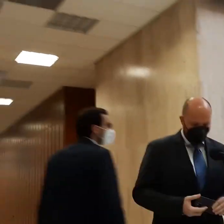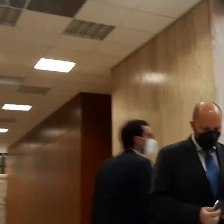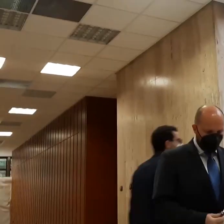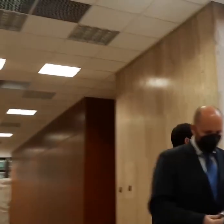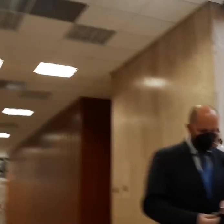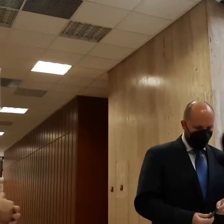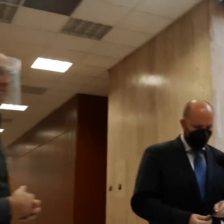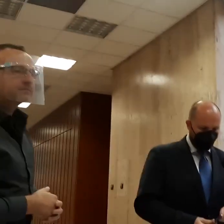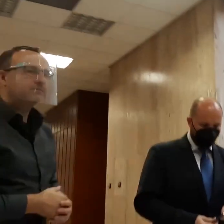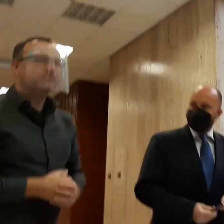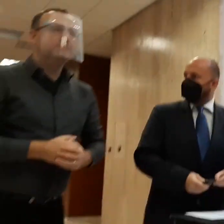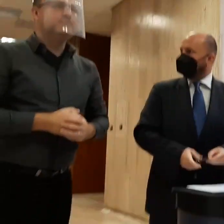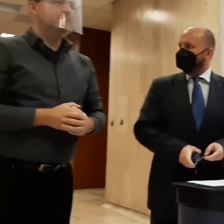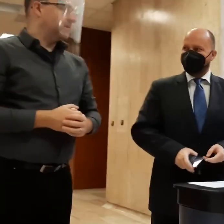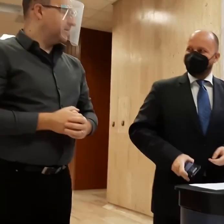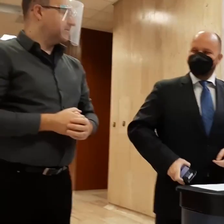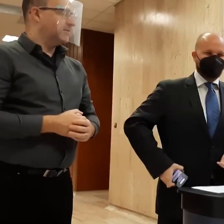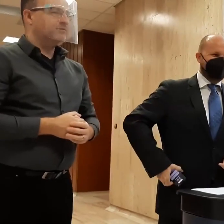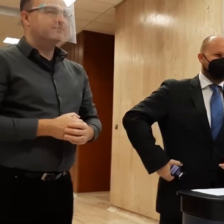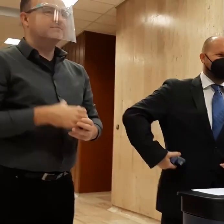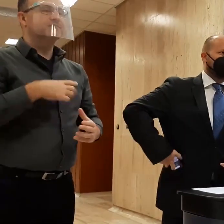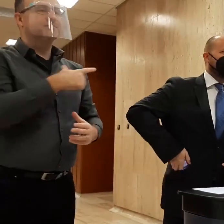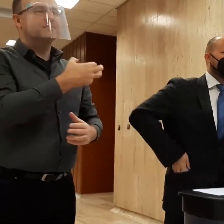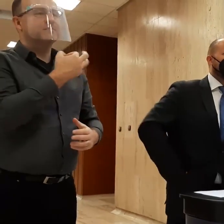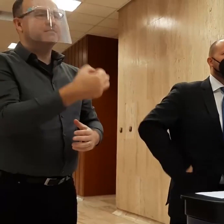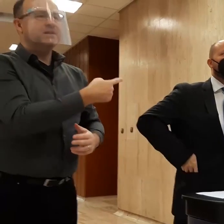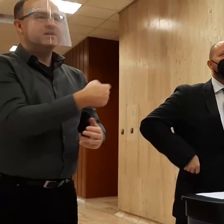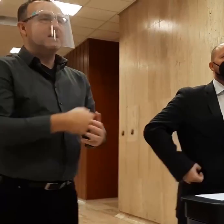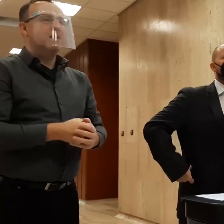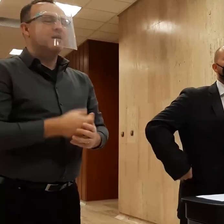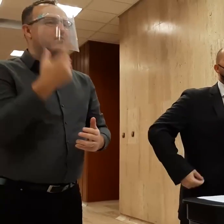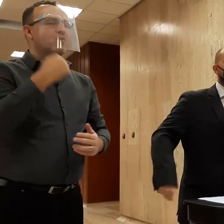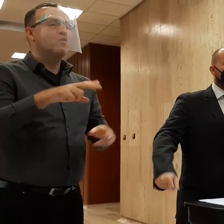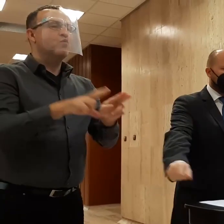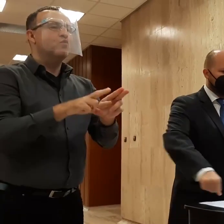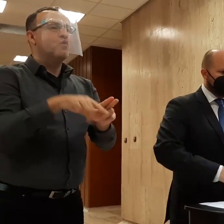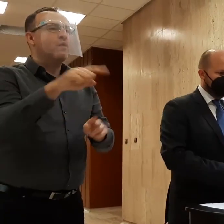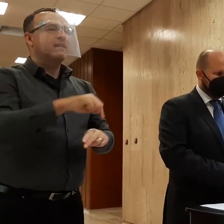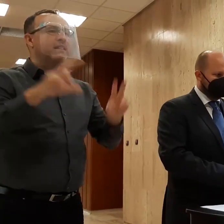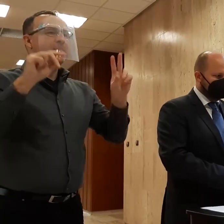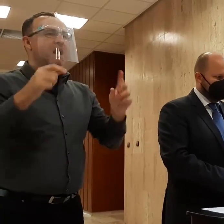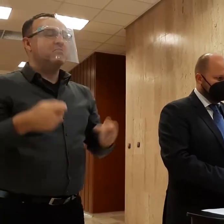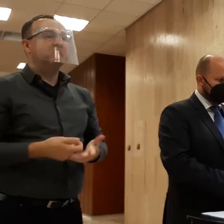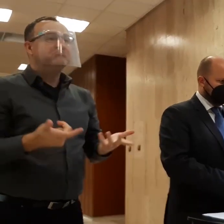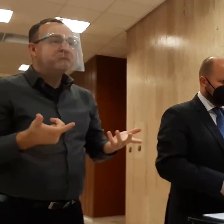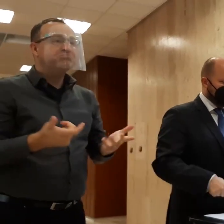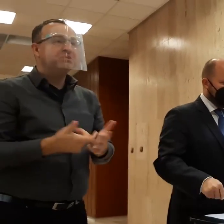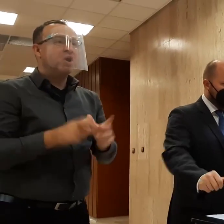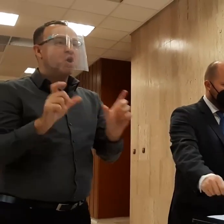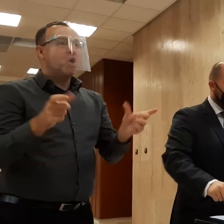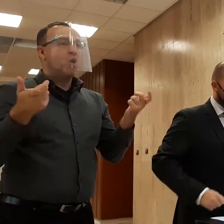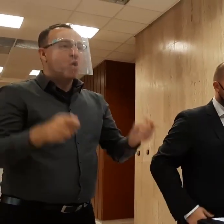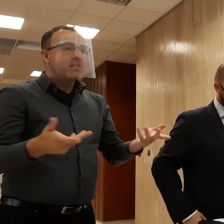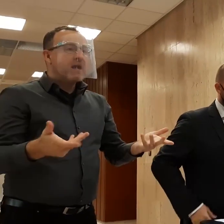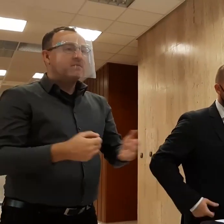ste mohli, vieme, že útorok bol postavný minister, dal sa na stole lockdown, to bolo teda lockdown a nie taká tá verzia, ktorá bola odprezentovaná. Čo